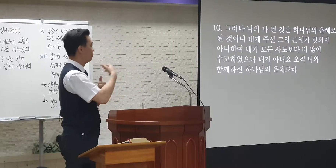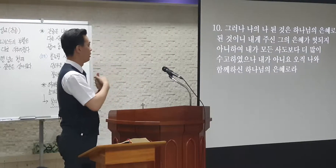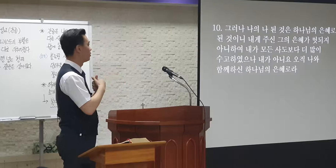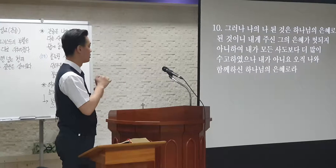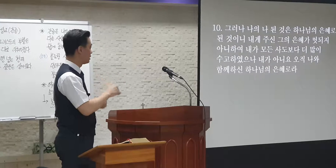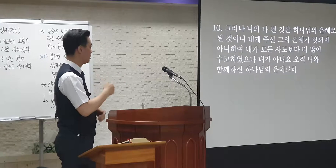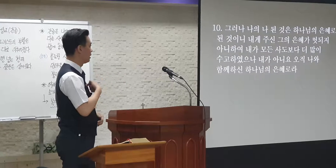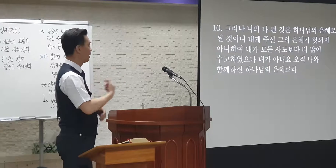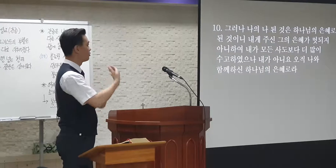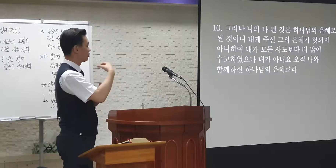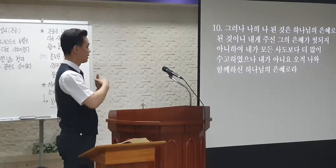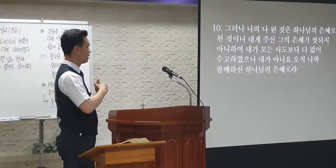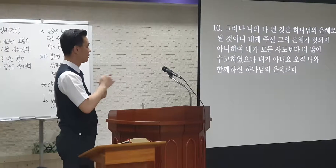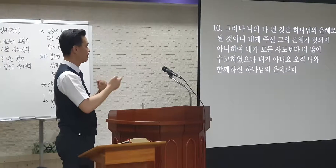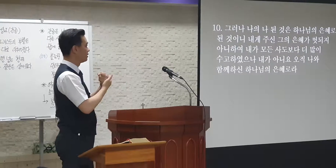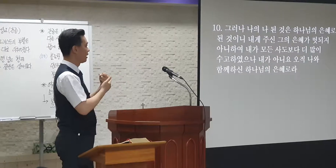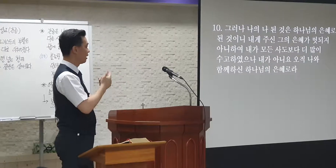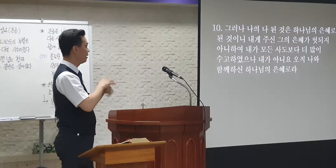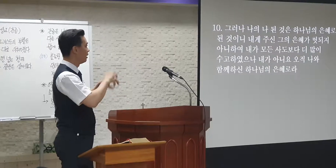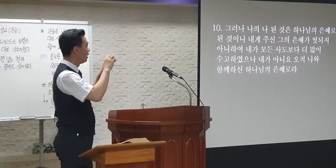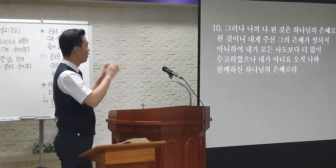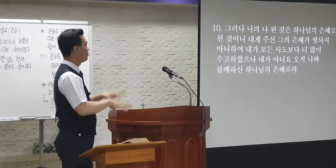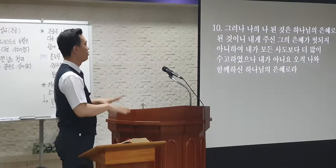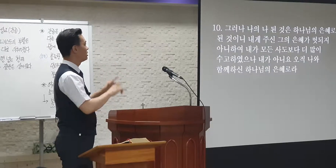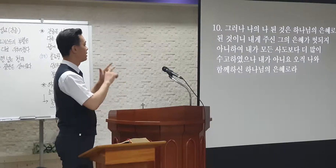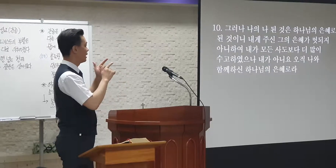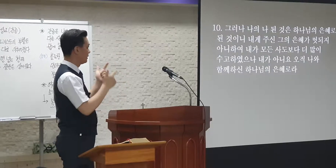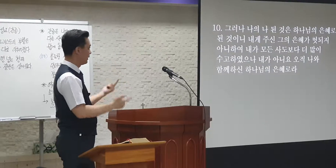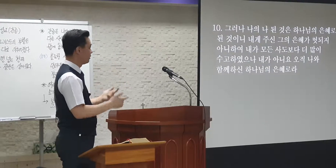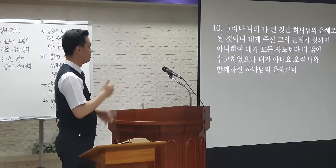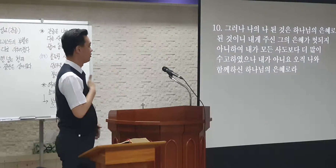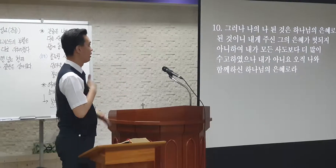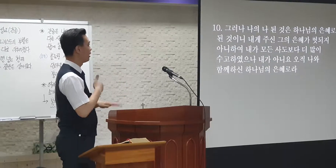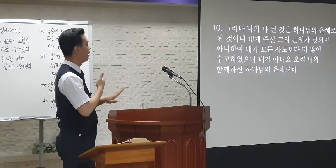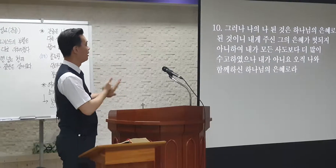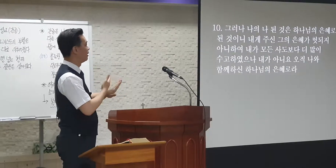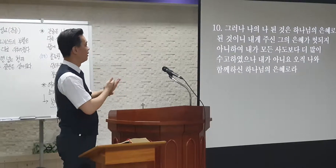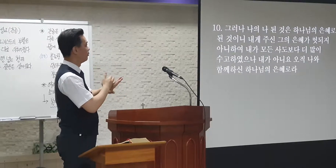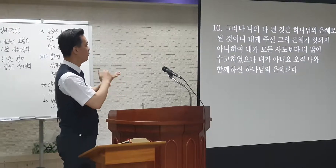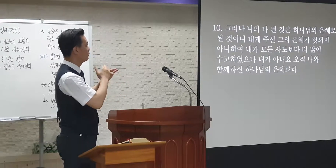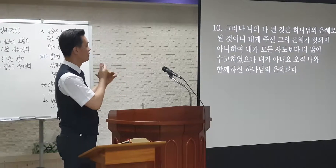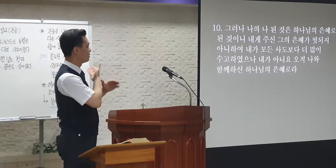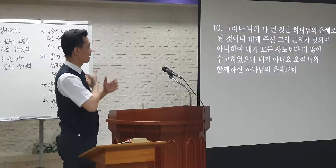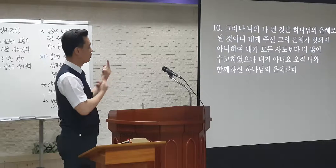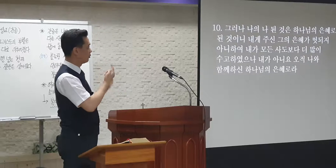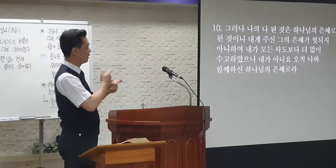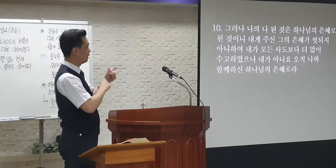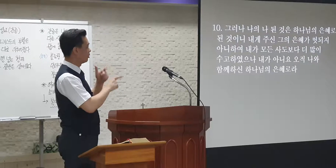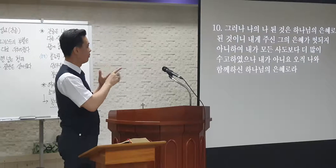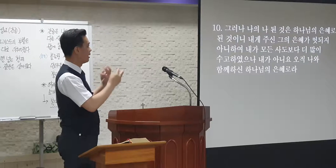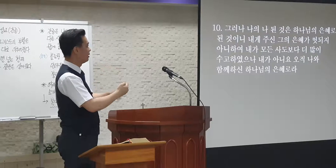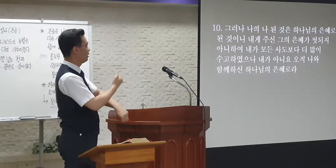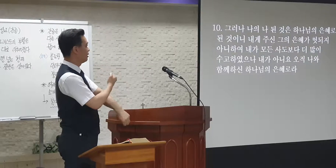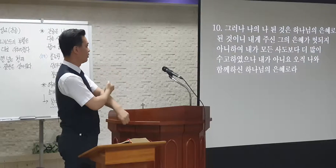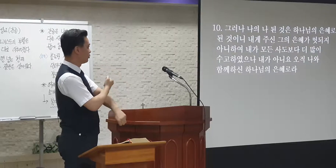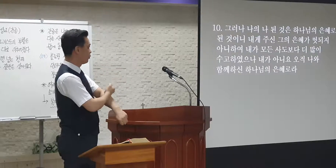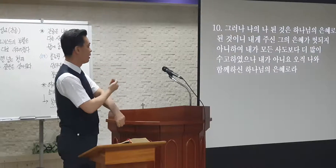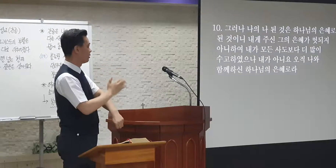된 것이니 내게 주신 그 은혜가 헛되지 아니하여 내가 모든 사도보다 더 많이